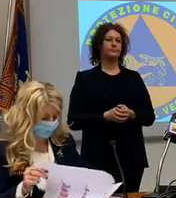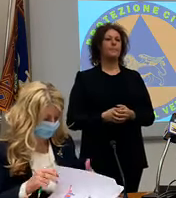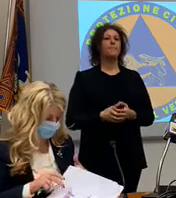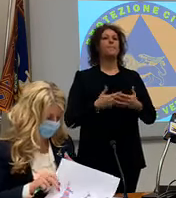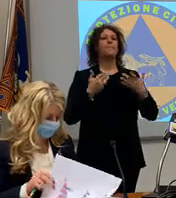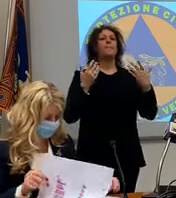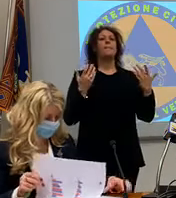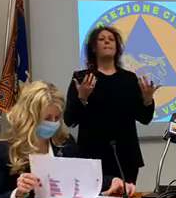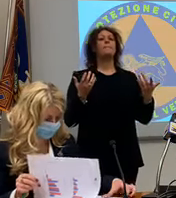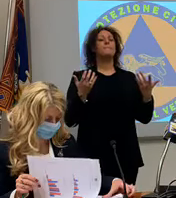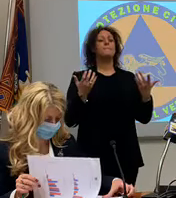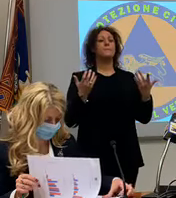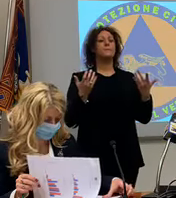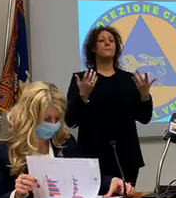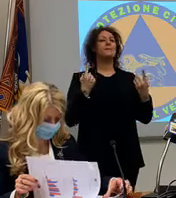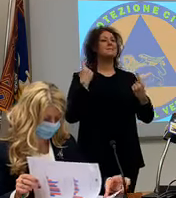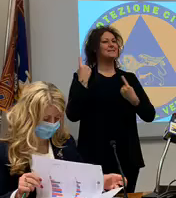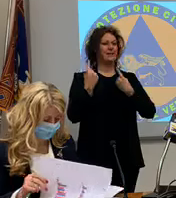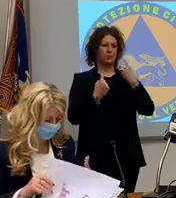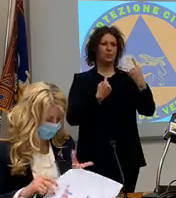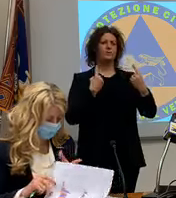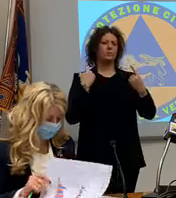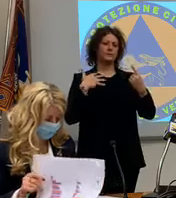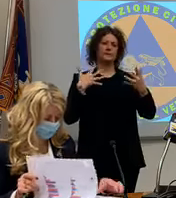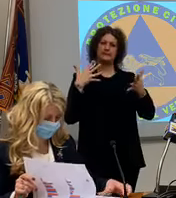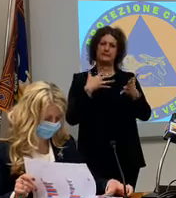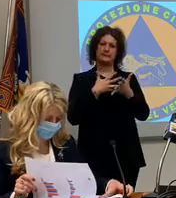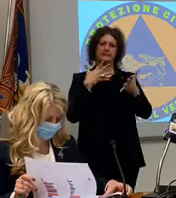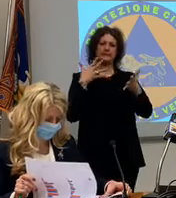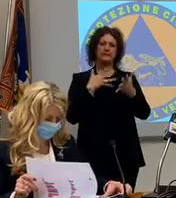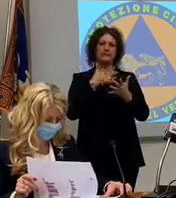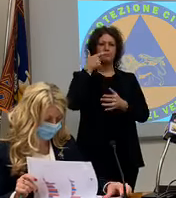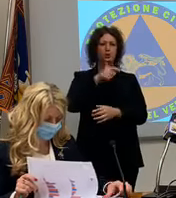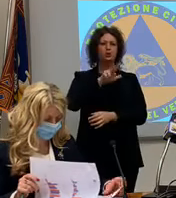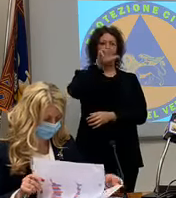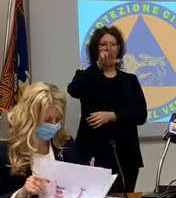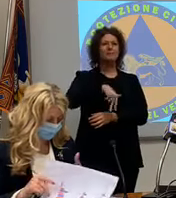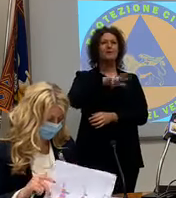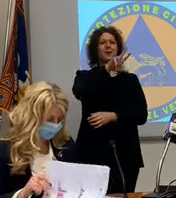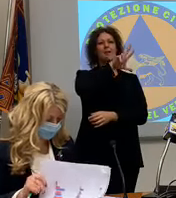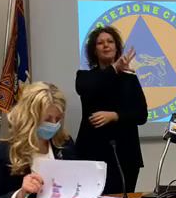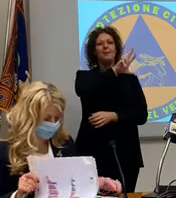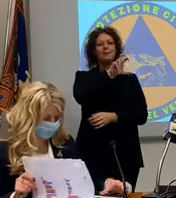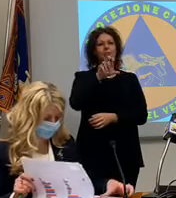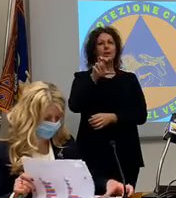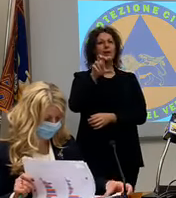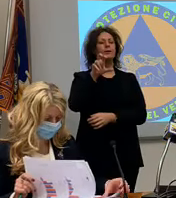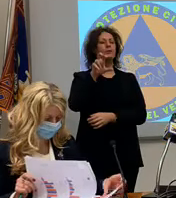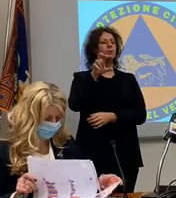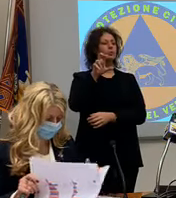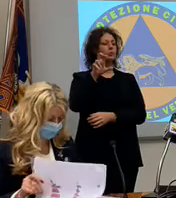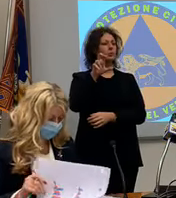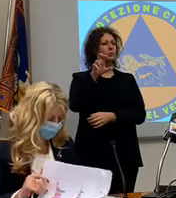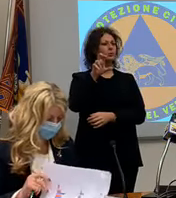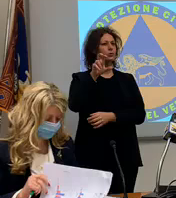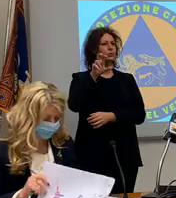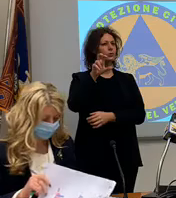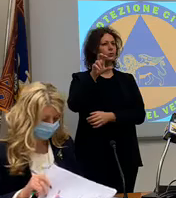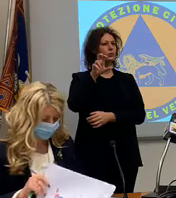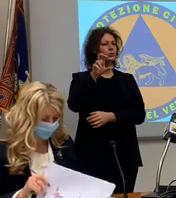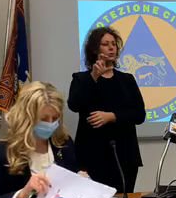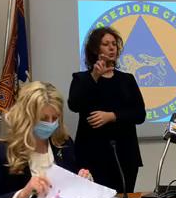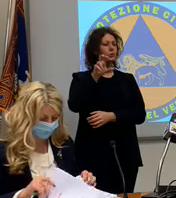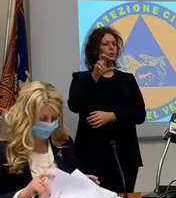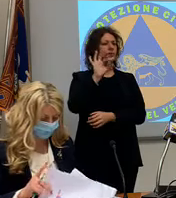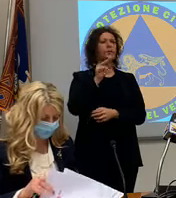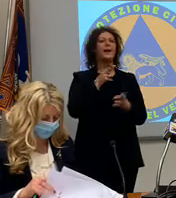assolutamente pesante perché 3300 e ti ricordi il dato del